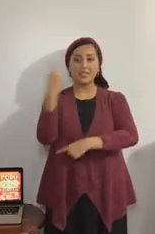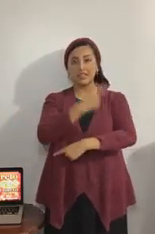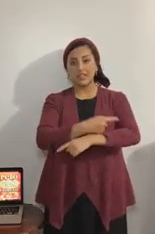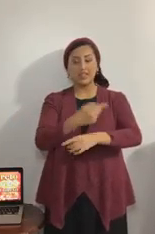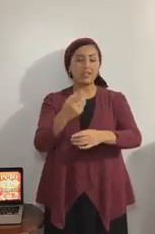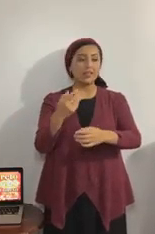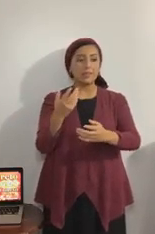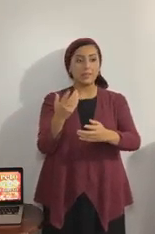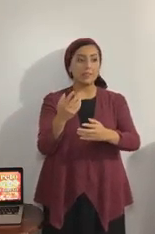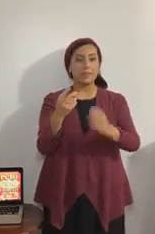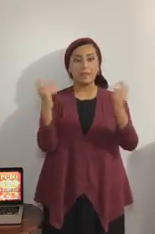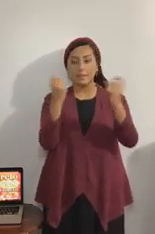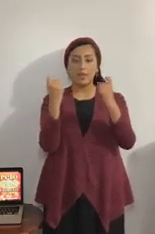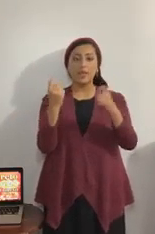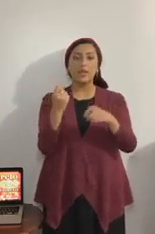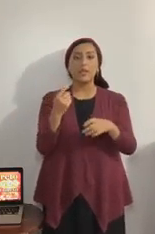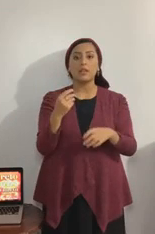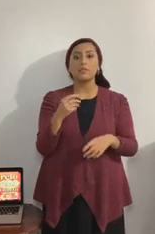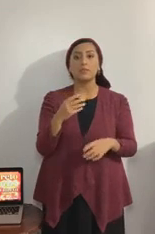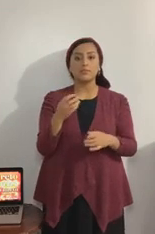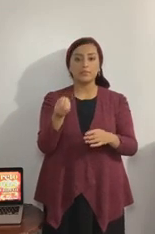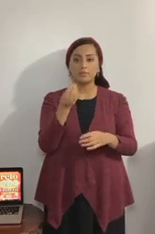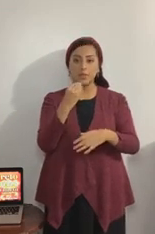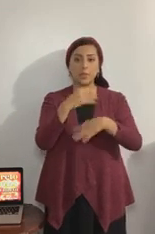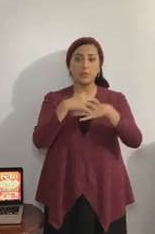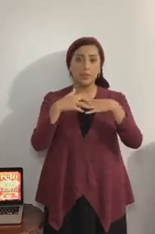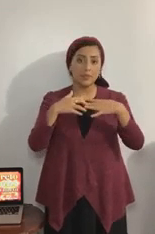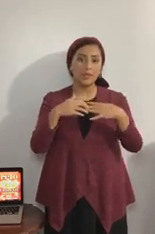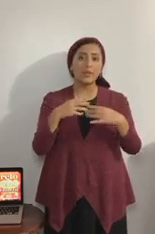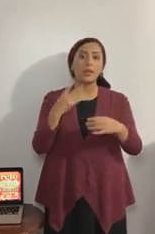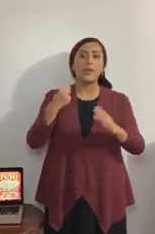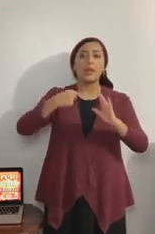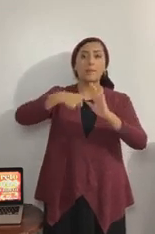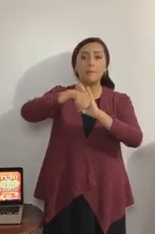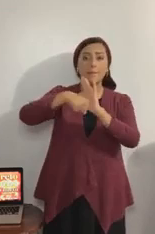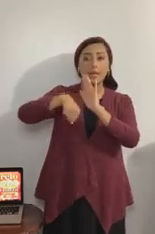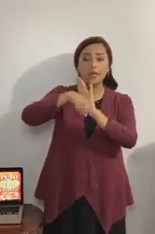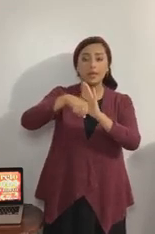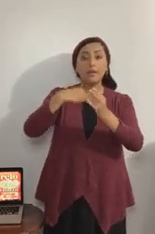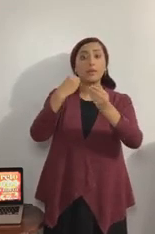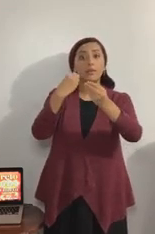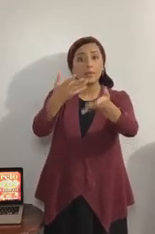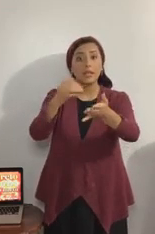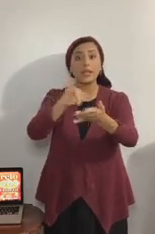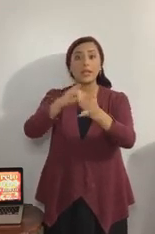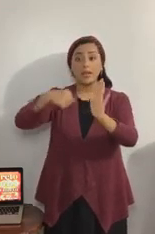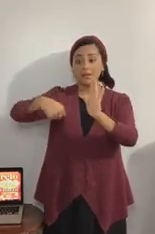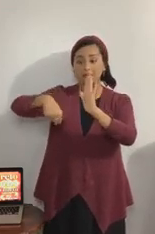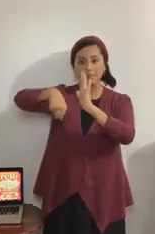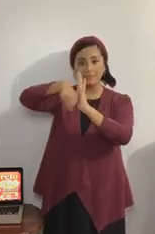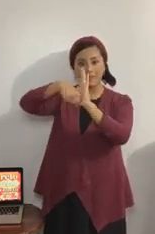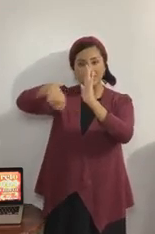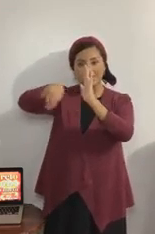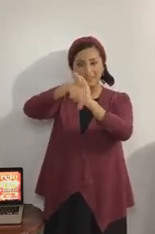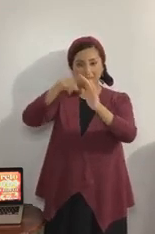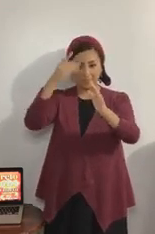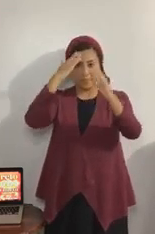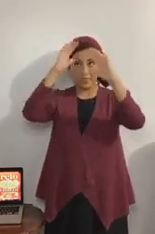uvas, etcétera, del toque de las campanas. Y quiero que sepas que la campana, ya lo he ministrado, la